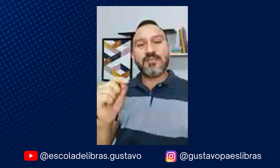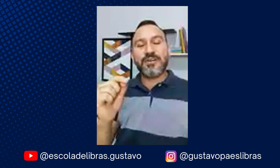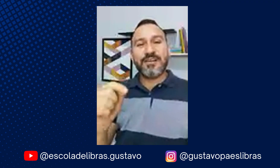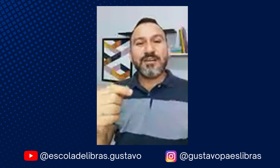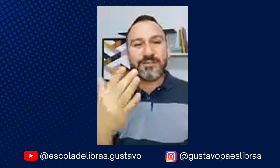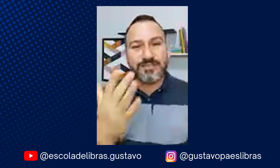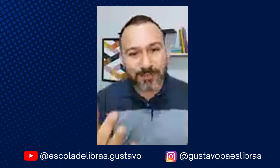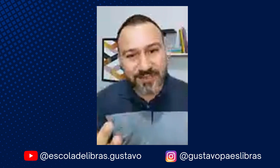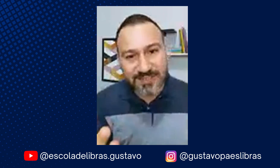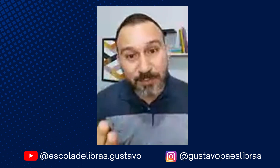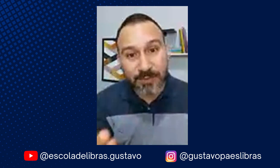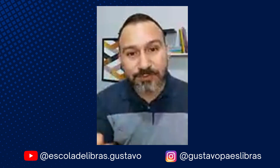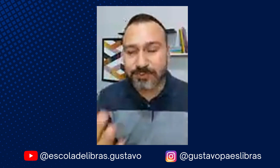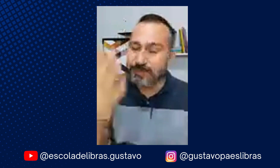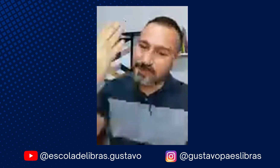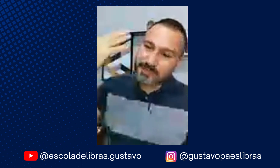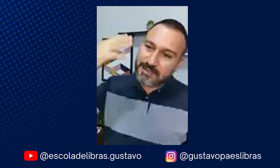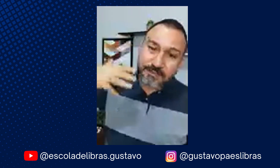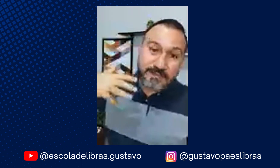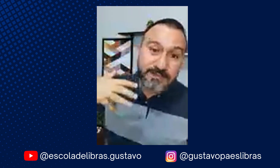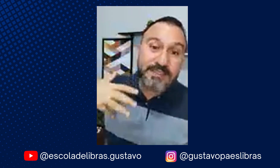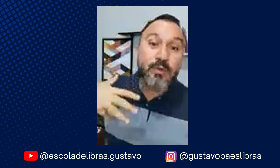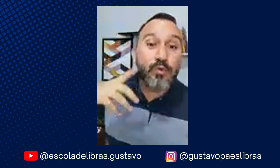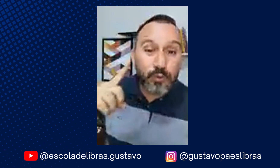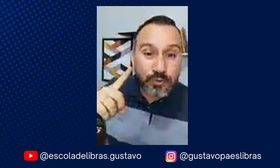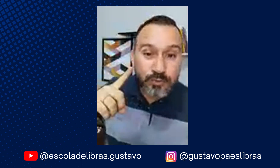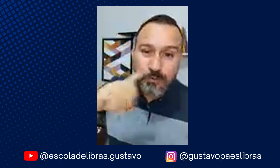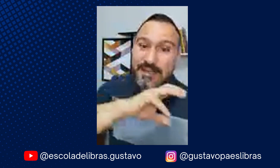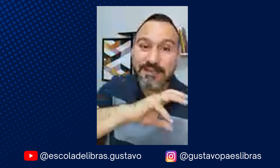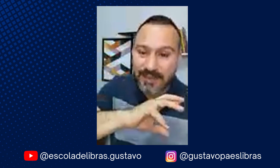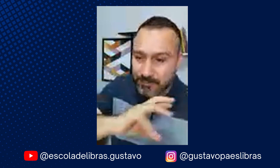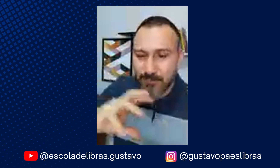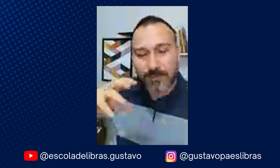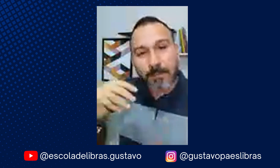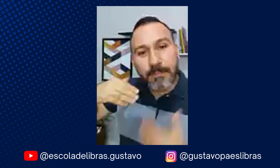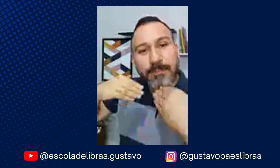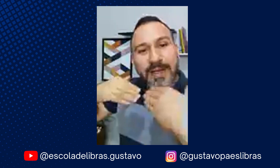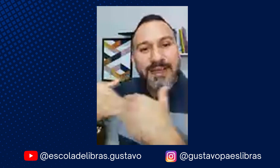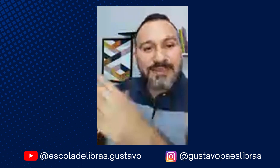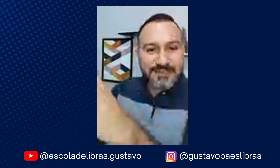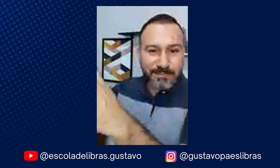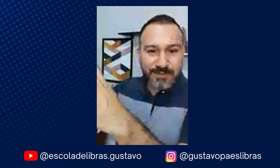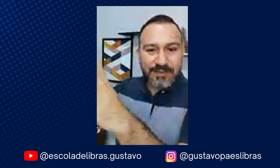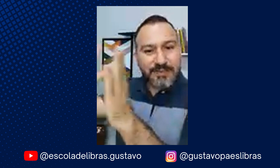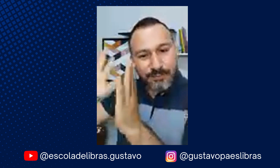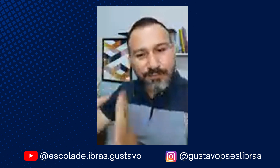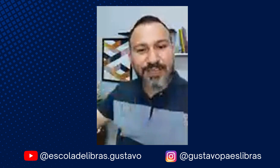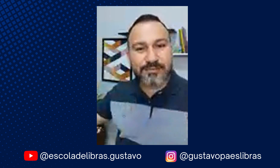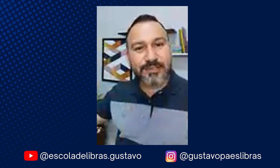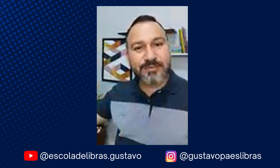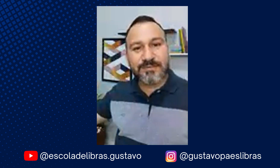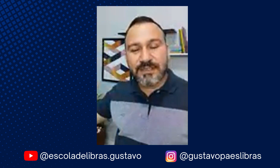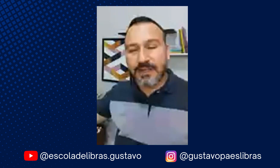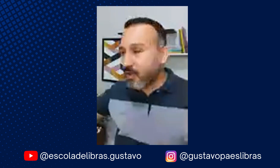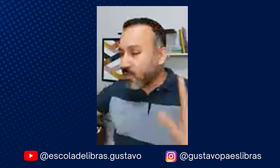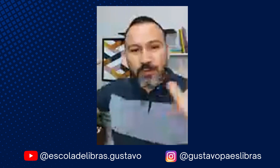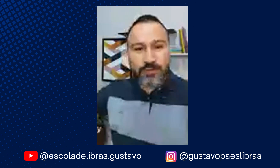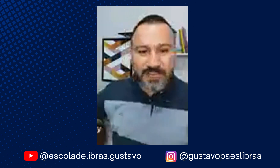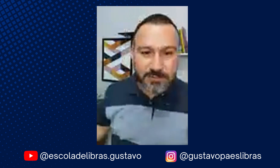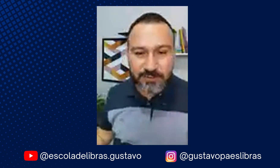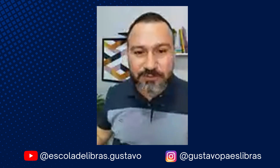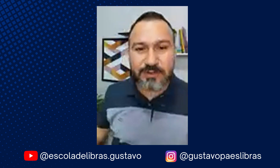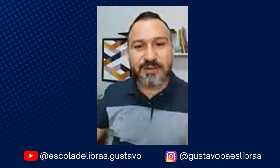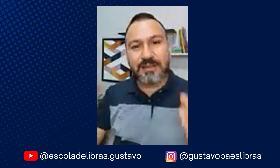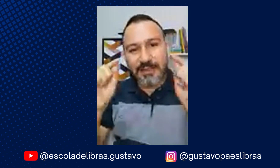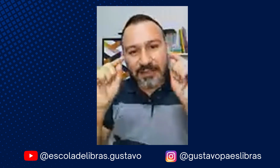você entrar agora, você pode ser meu aluno e você vai ter o curso gravado para sempre, para o resto da sua vida. Como